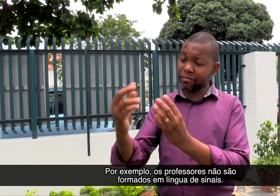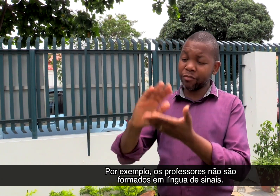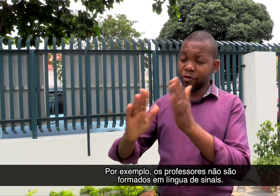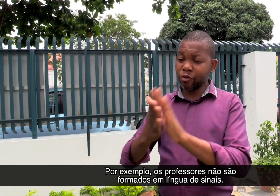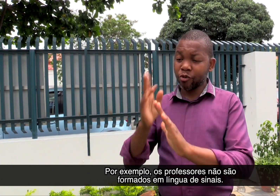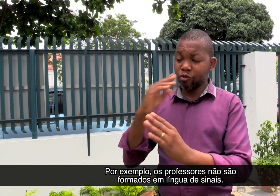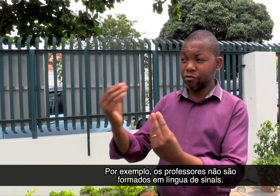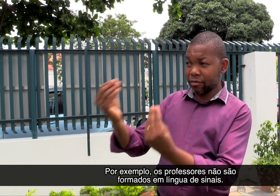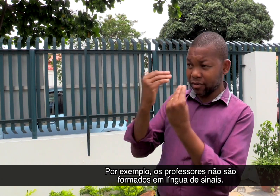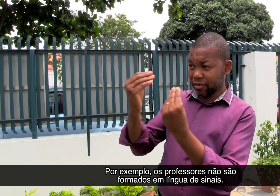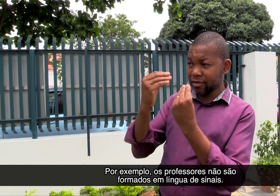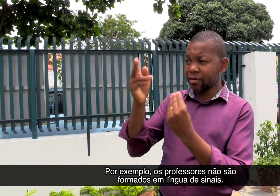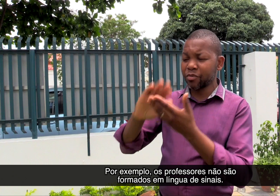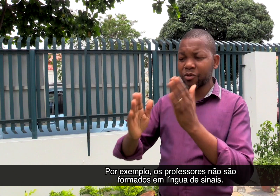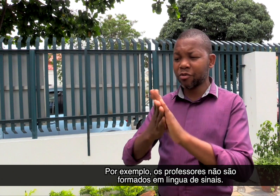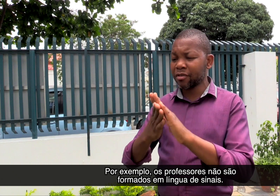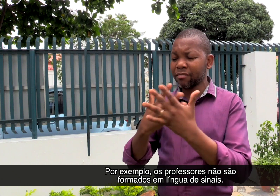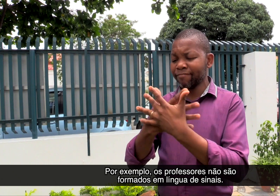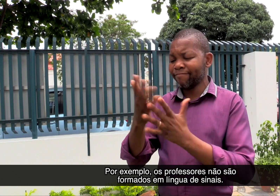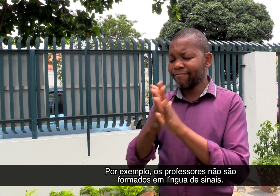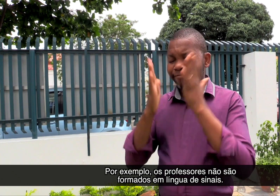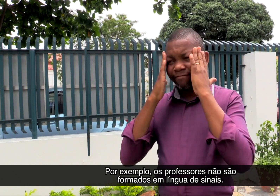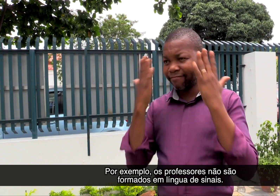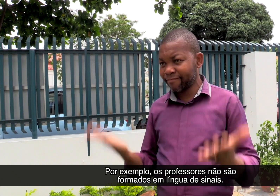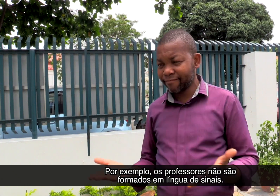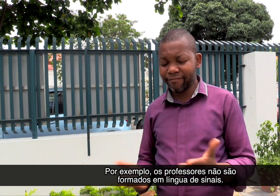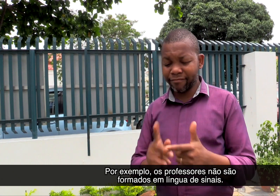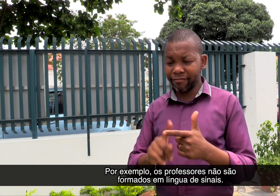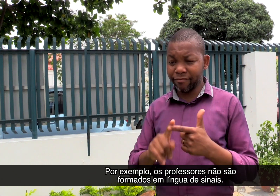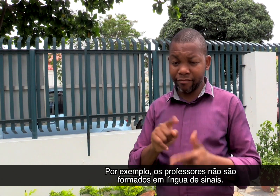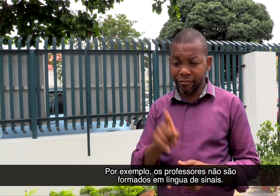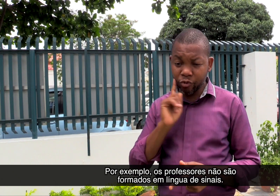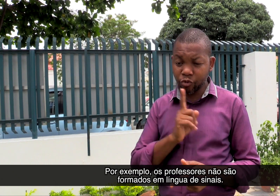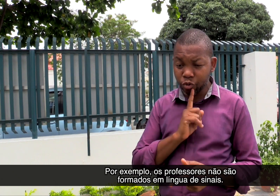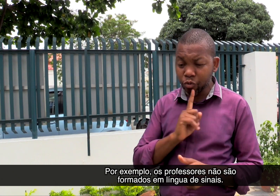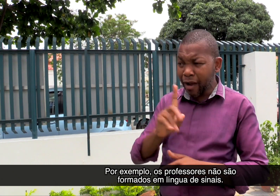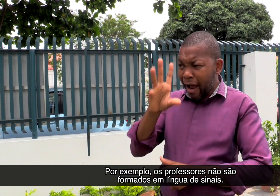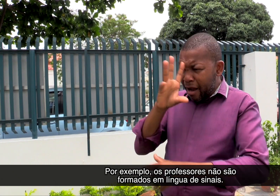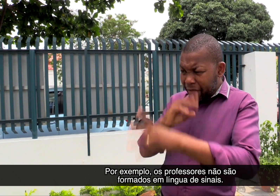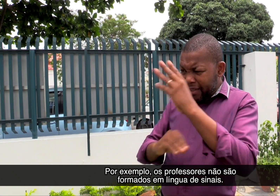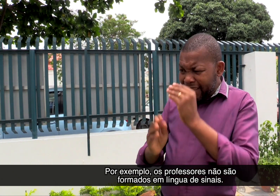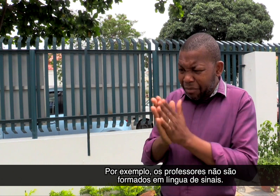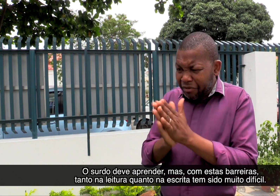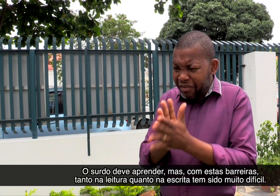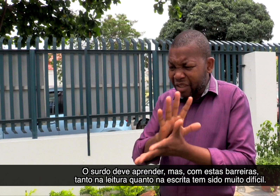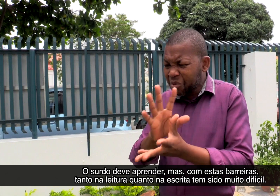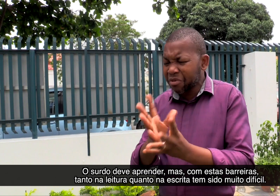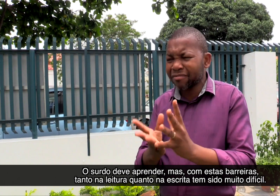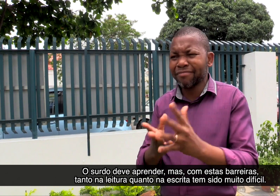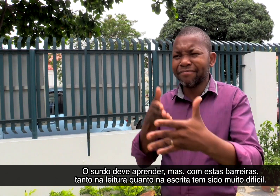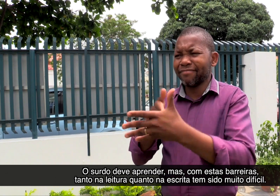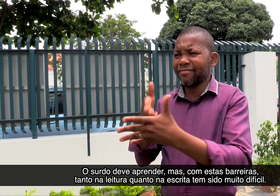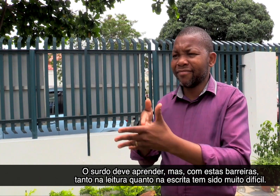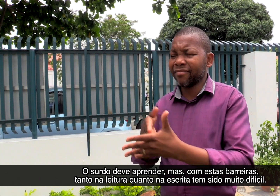os professores, temos lá os alunos estão a ser formados, os professores também não foram formados em língua de sinais. Então,